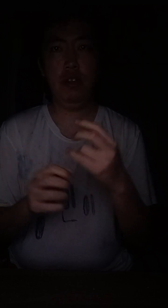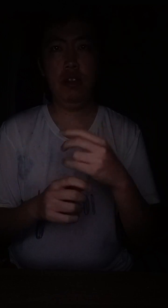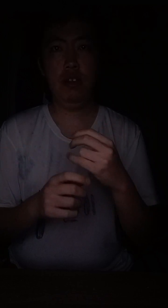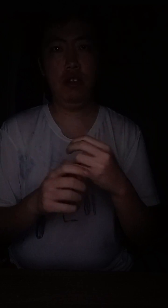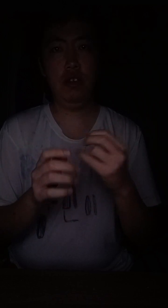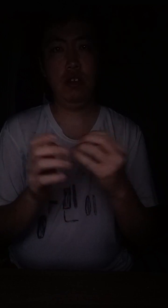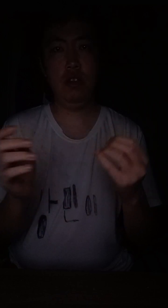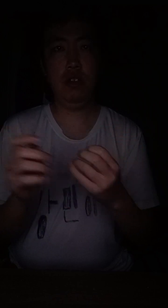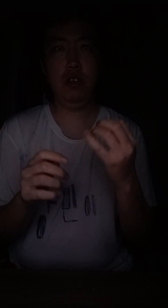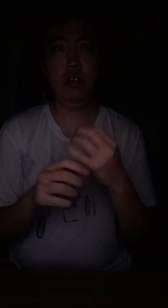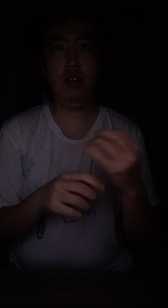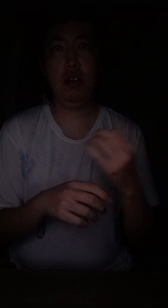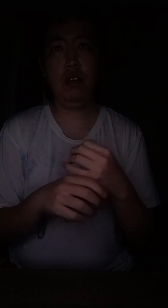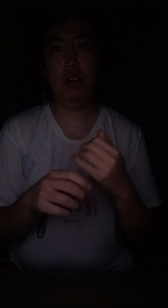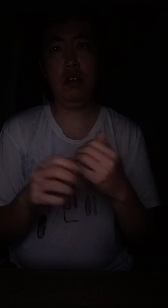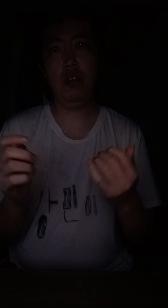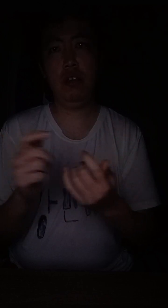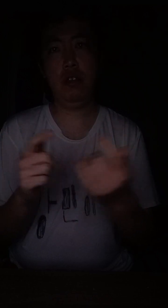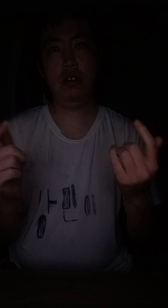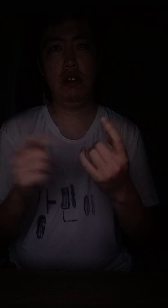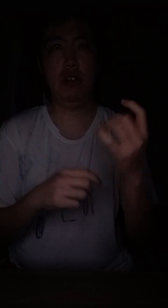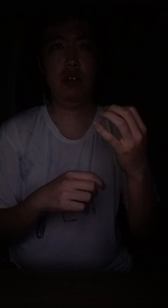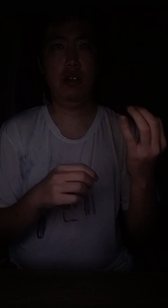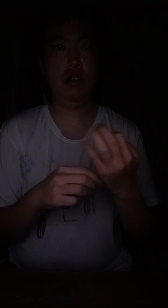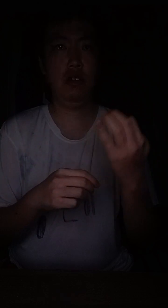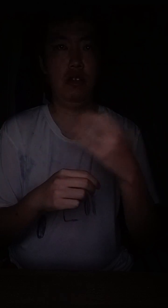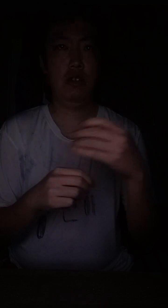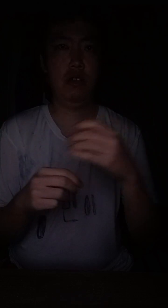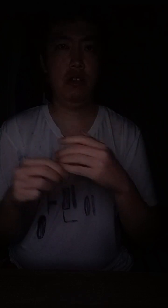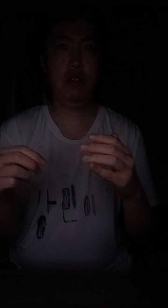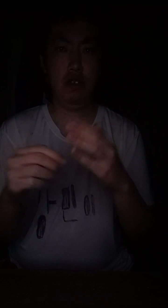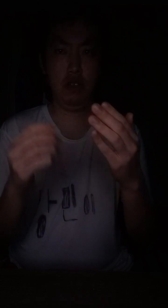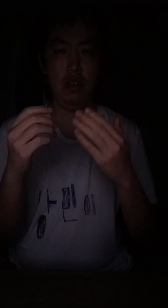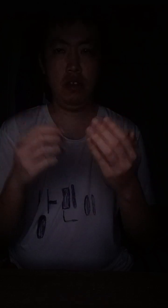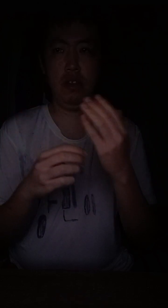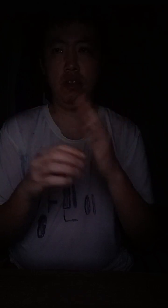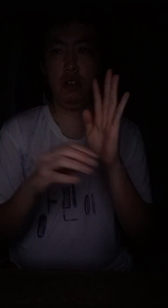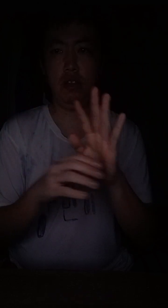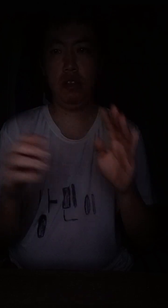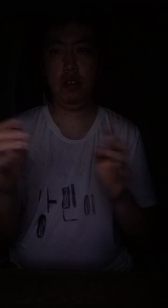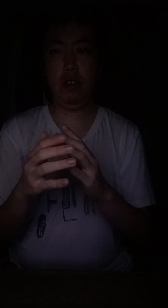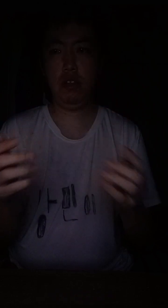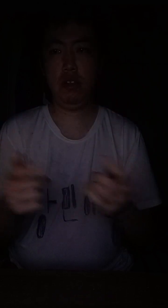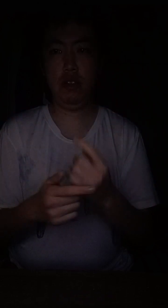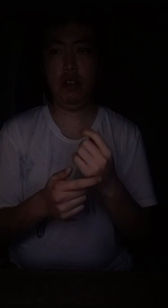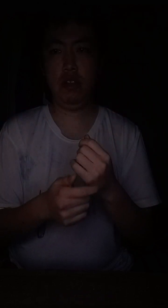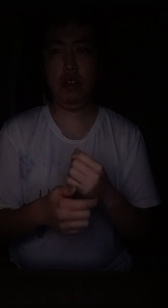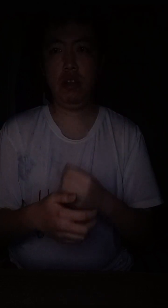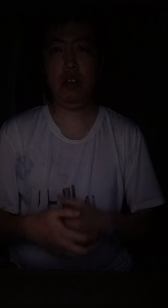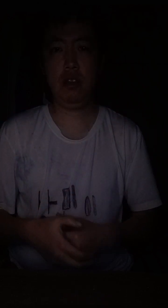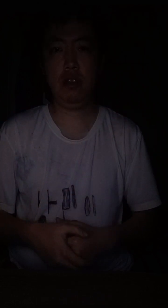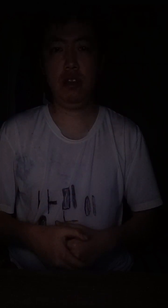적을 수밖에 없고 아들 위장 전입에 대해선 겸허히 받아들인다고 밝혔습니다. MBC 뉴스 이용주입니다.